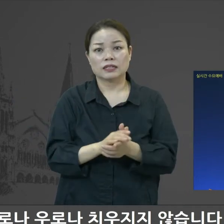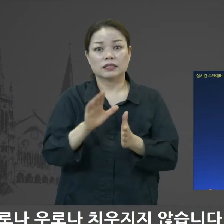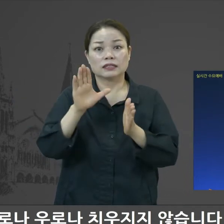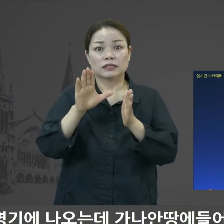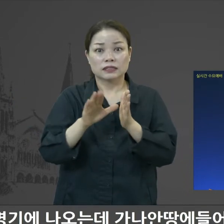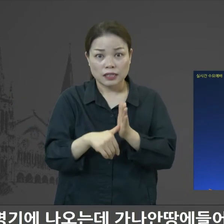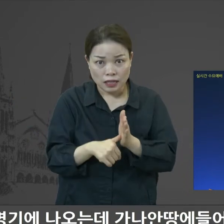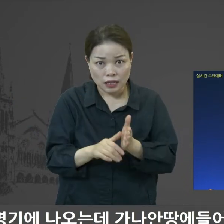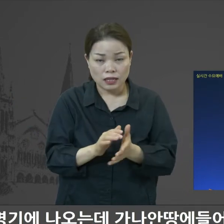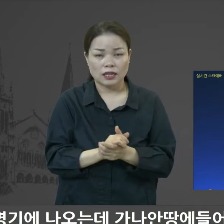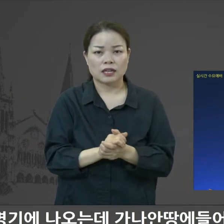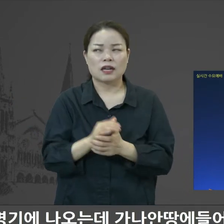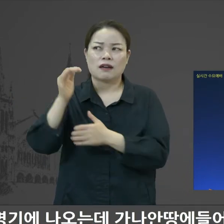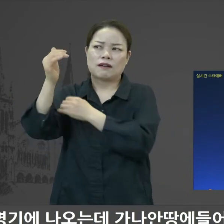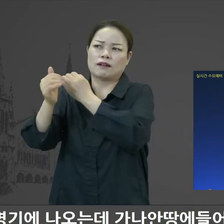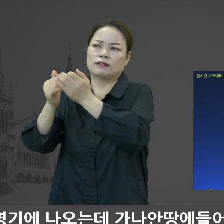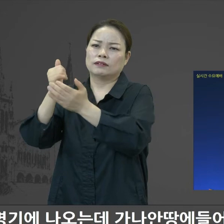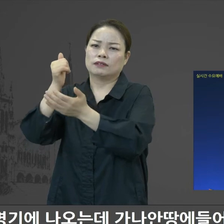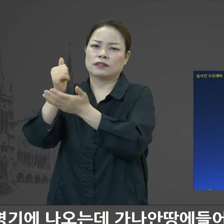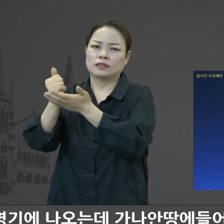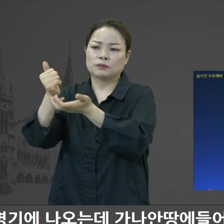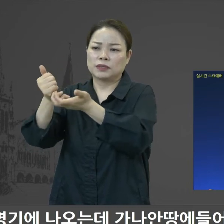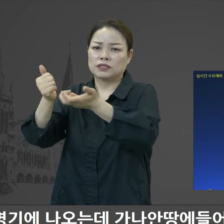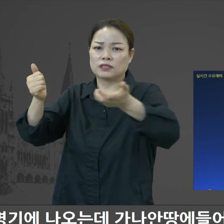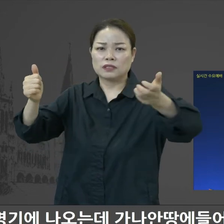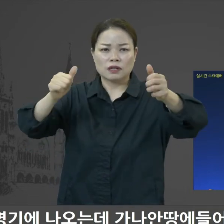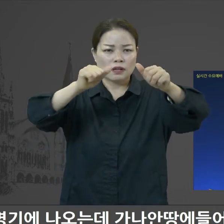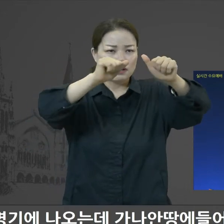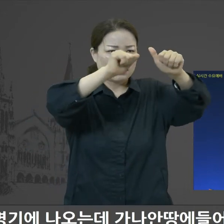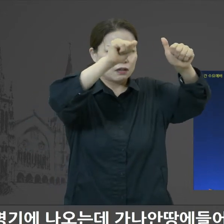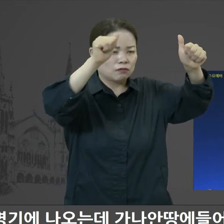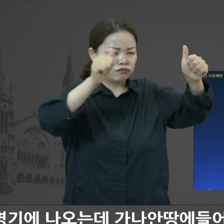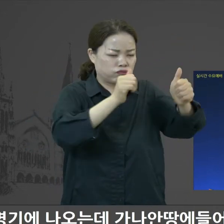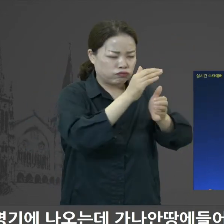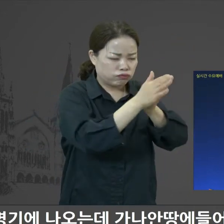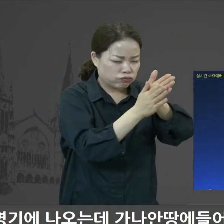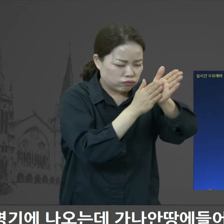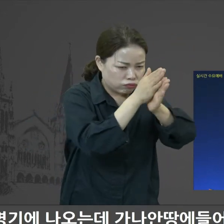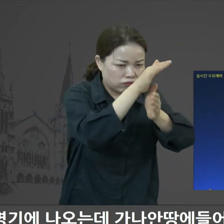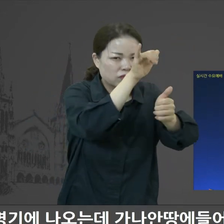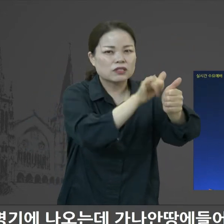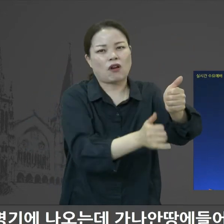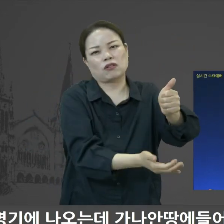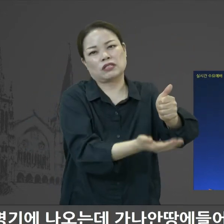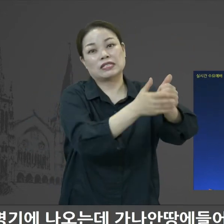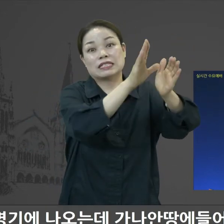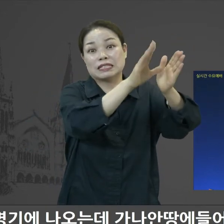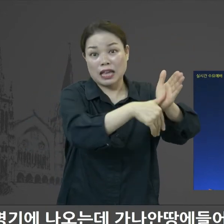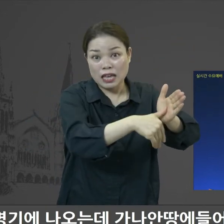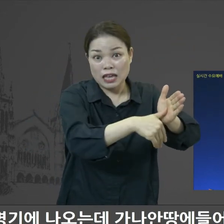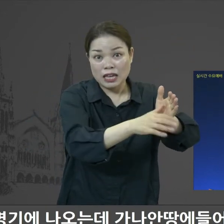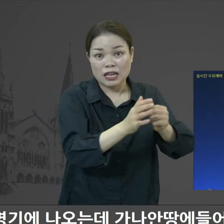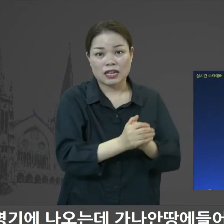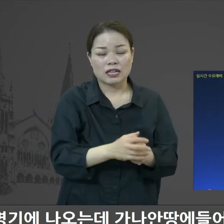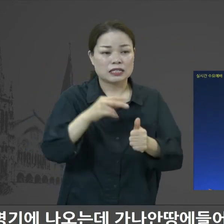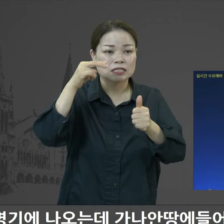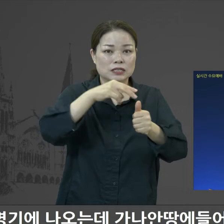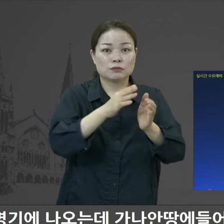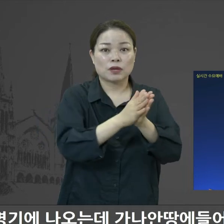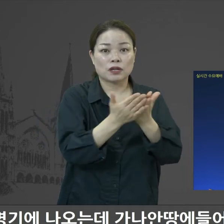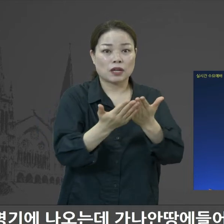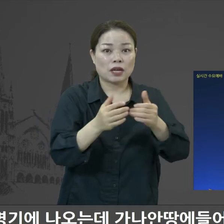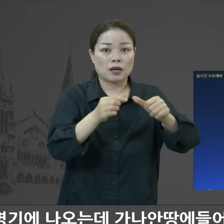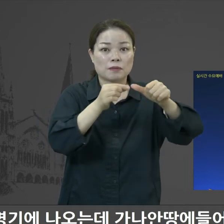그때에 하나님을 떠나 우상 숭배함에 놓여졌습니다. 그래서 신명기에 총 5번 중에 맨